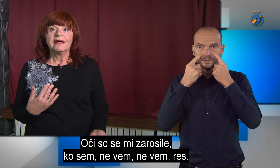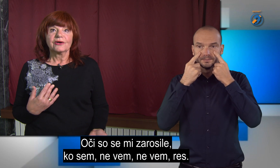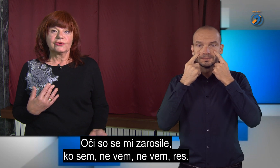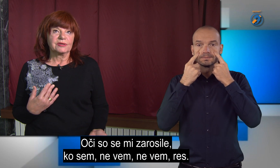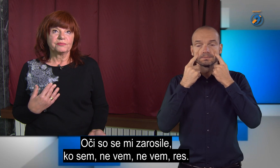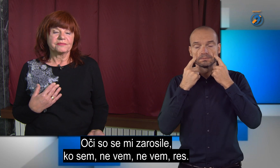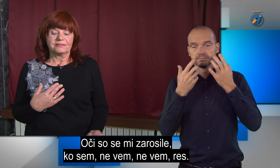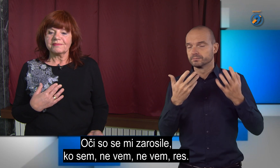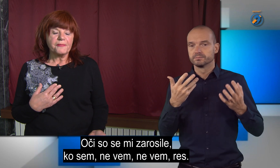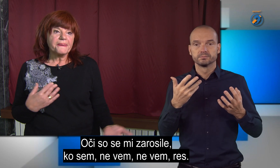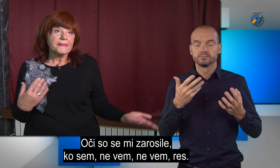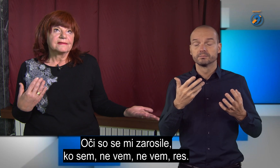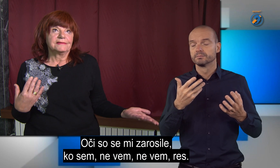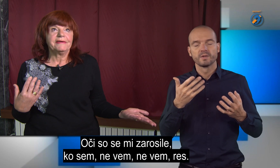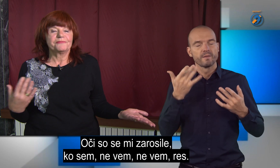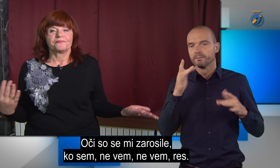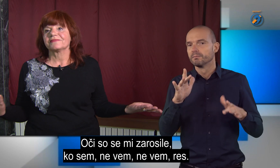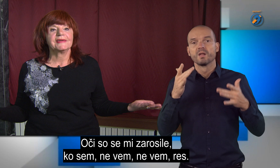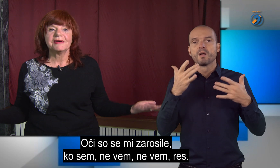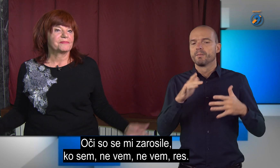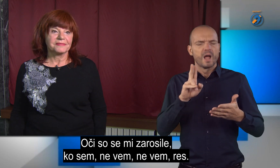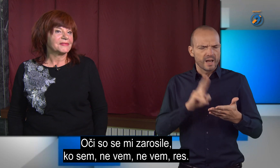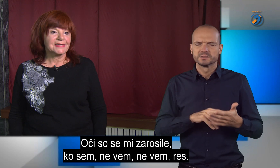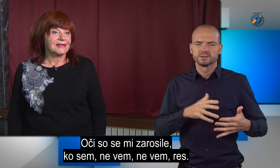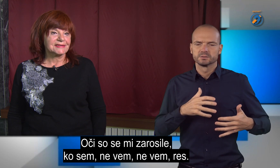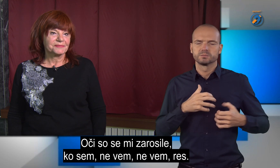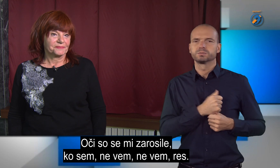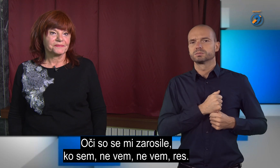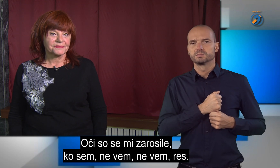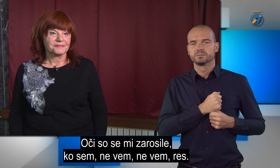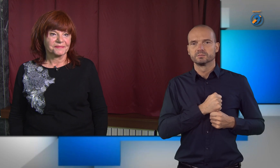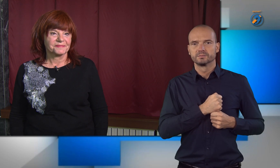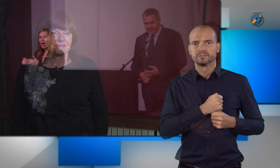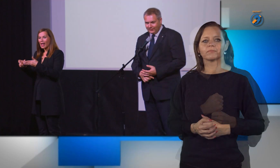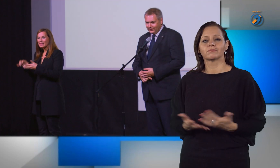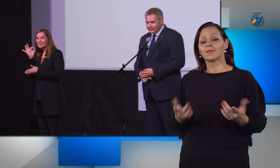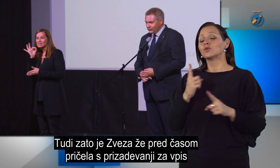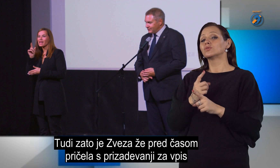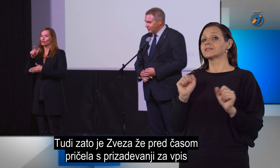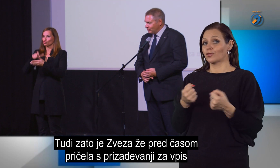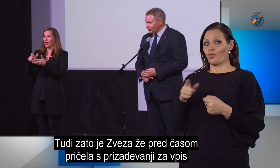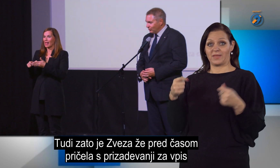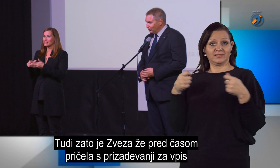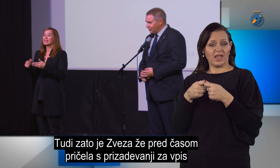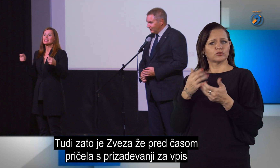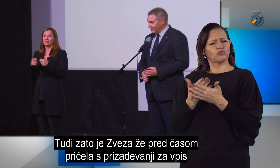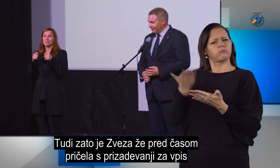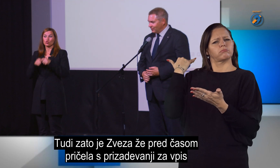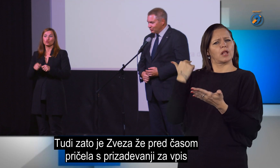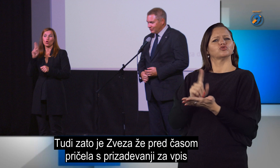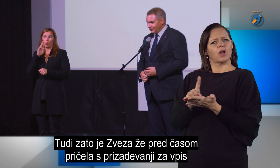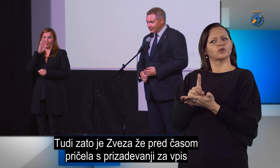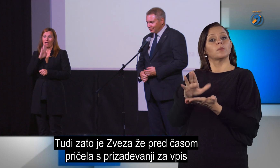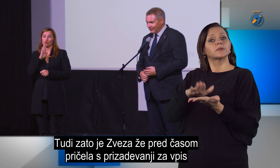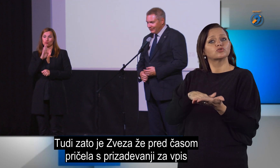zarosile, ko sem, ne vem, res. Tudi zato je zveza že pred